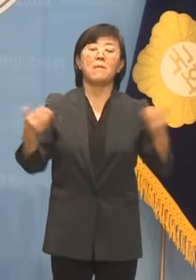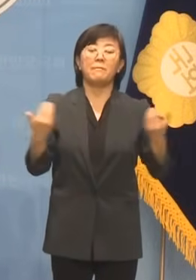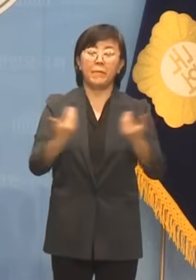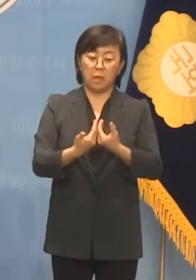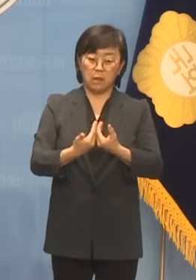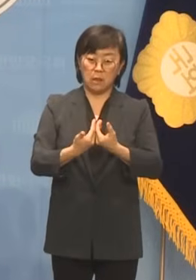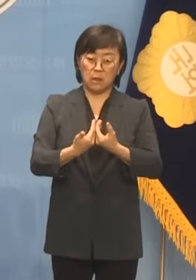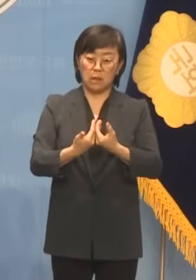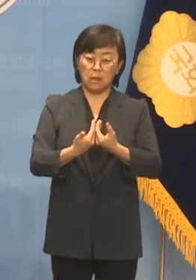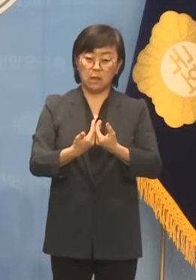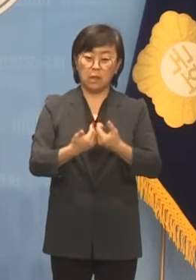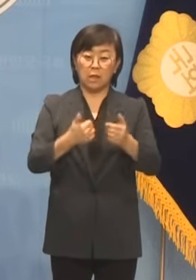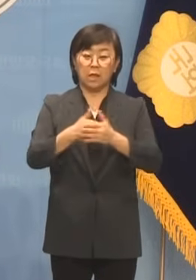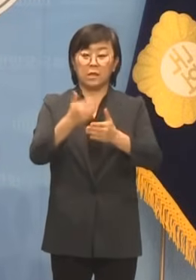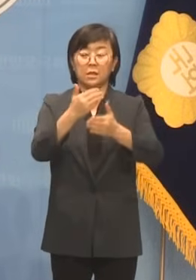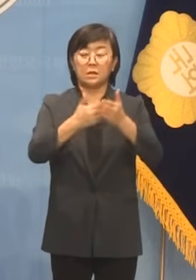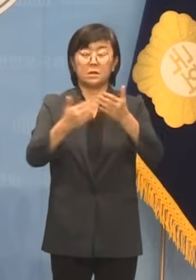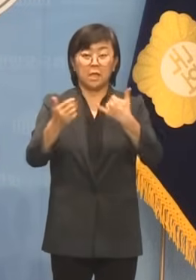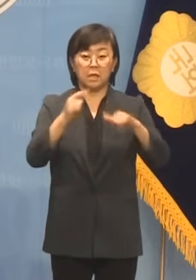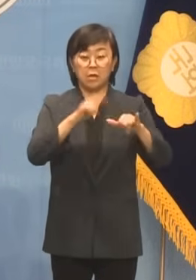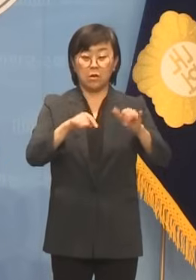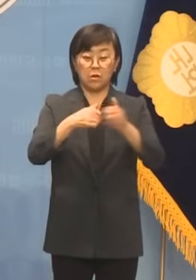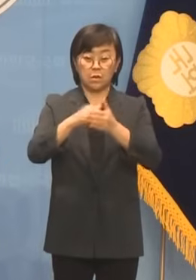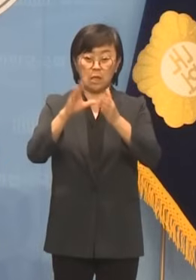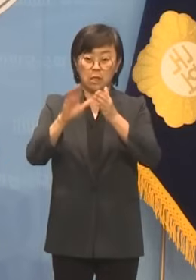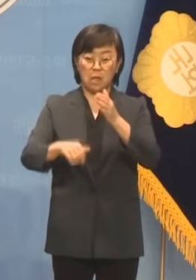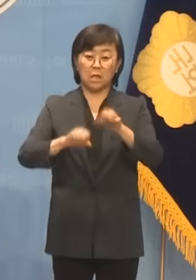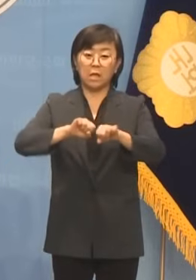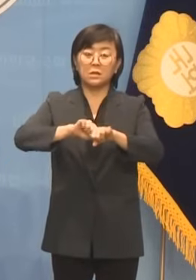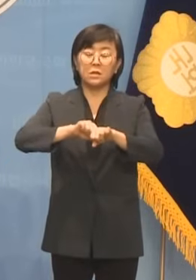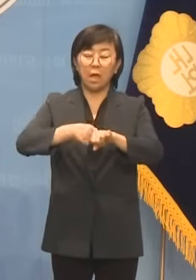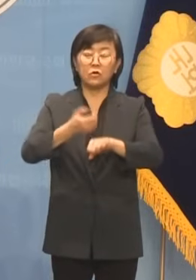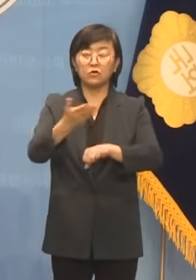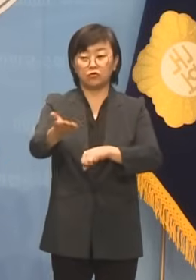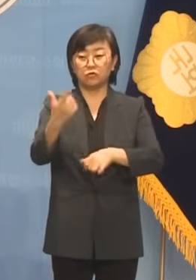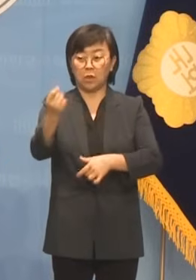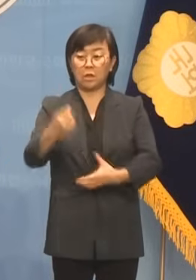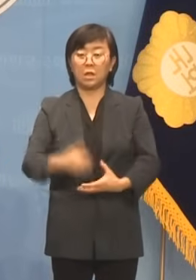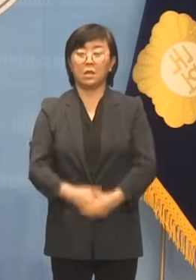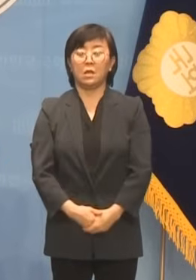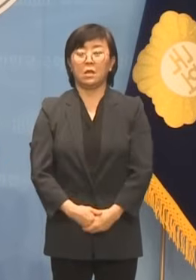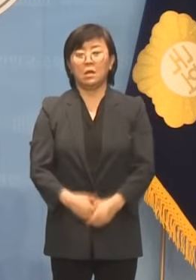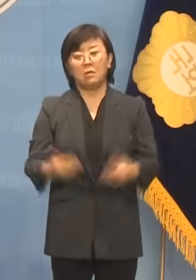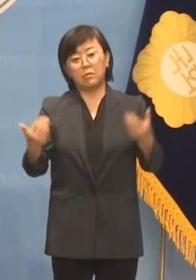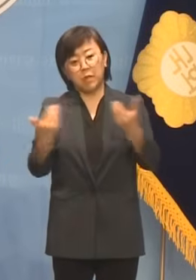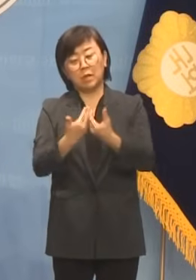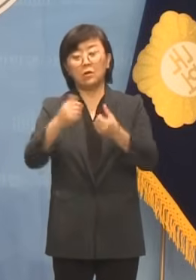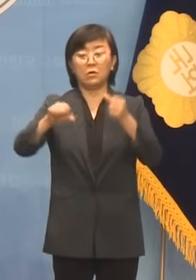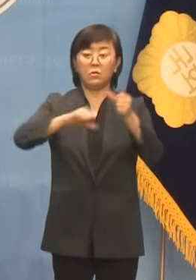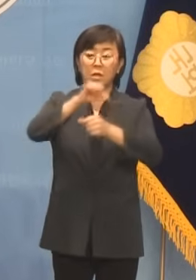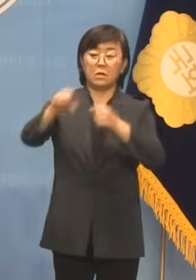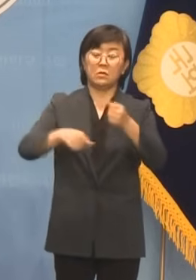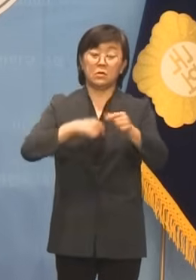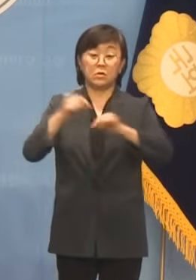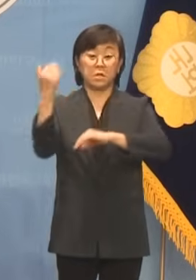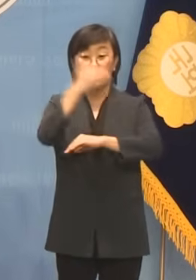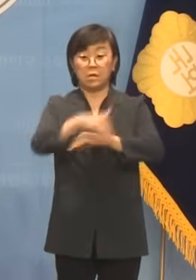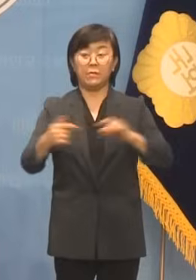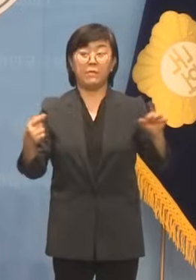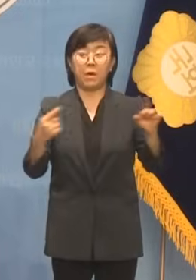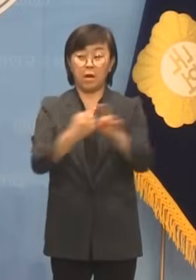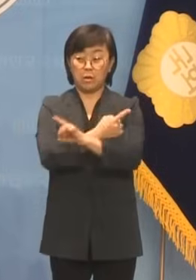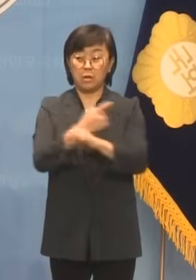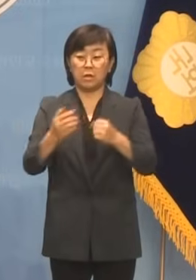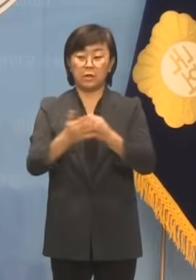되돌리고 있어 자녀 세대에게 재앙의 씨앗을 심고 있습니다. 거꾸로 가는 환경정책을 바꾸겠습니다. 환경